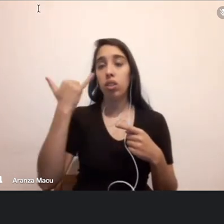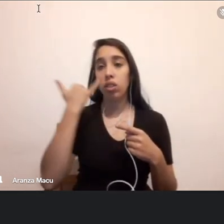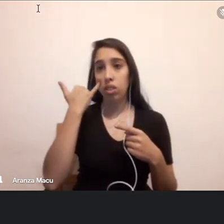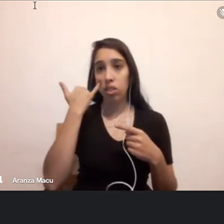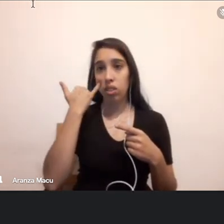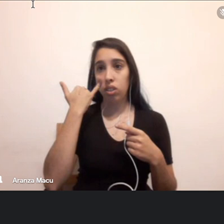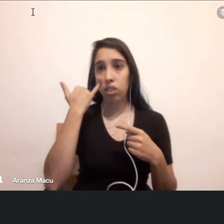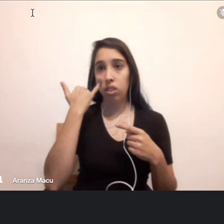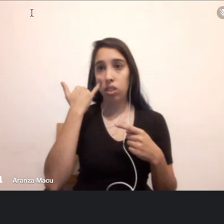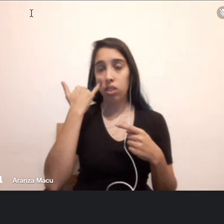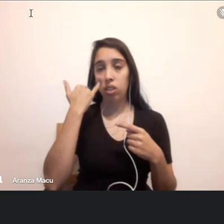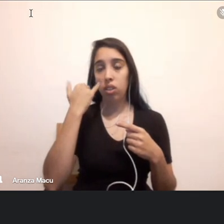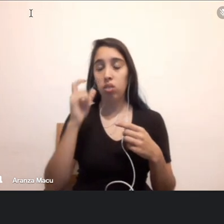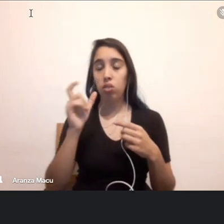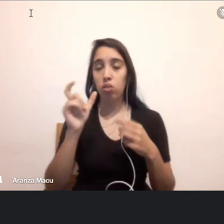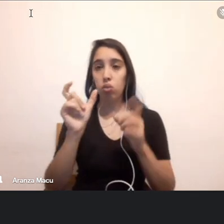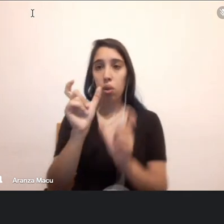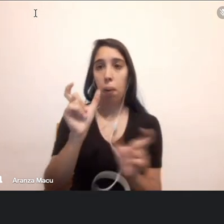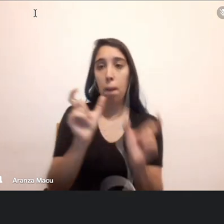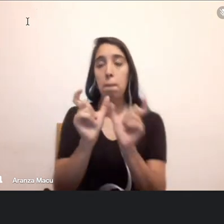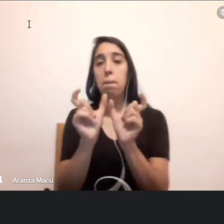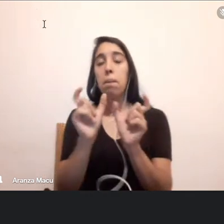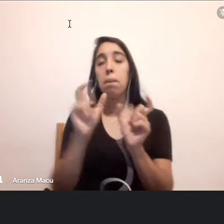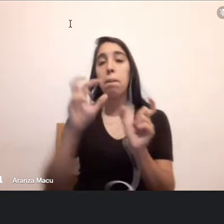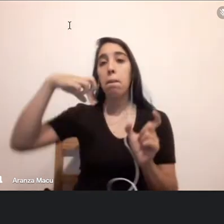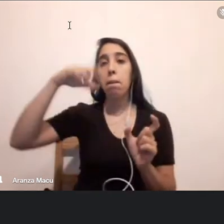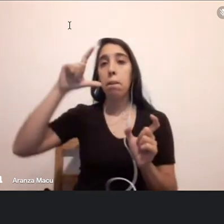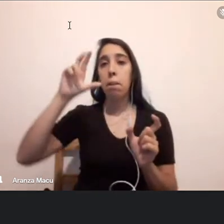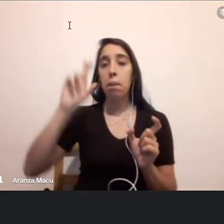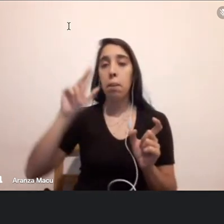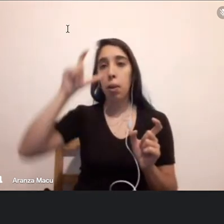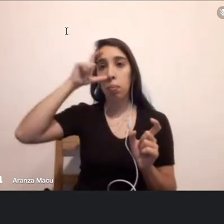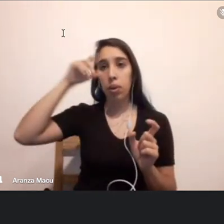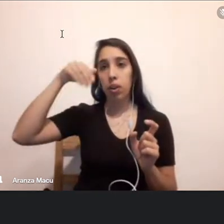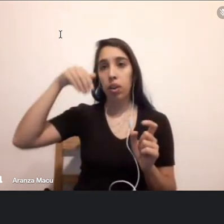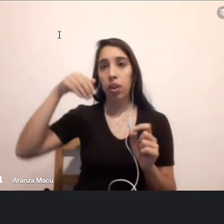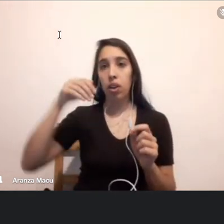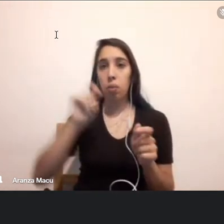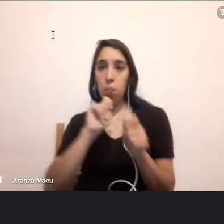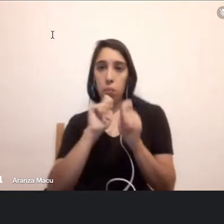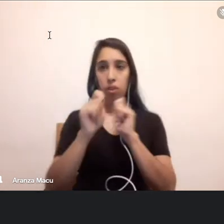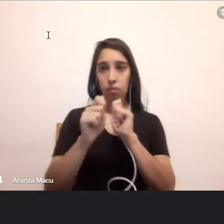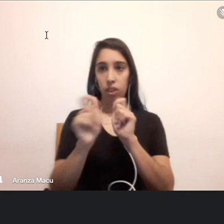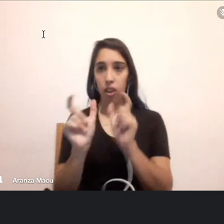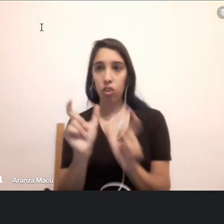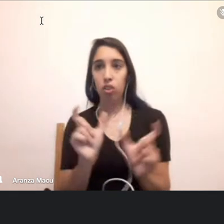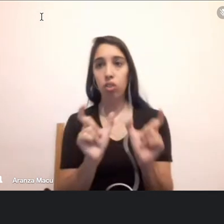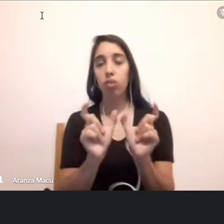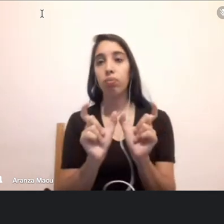¿Sí? Capaz que por eso te confundiste, Gabriela. Sí.